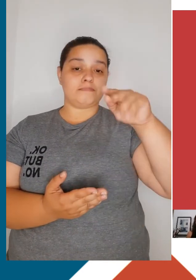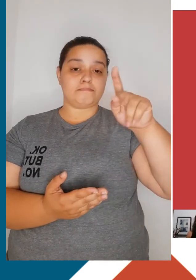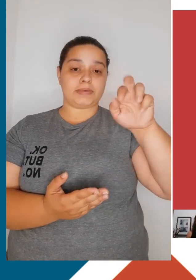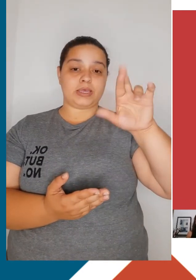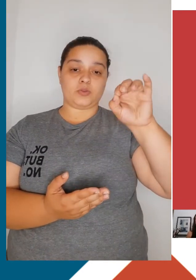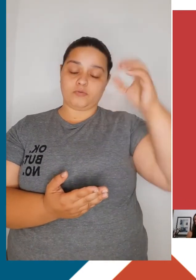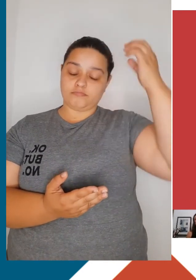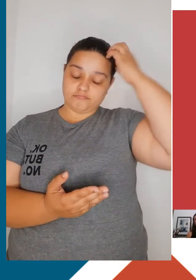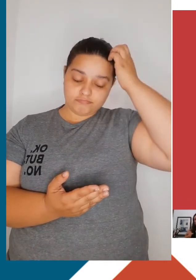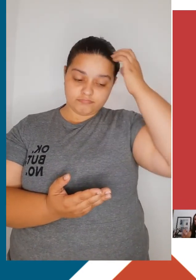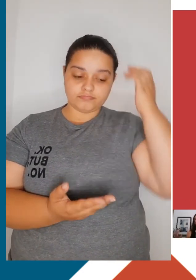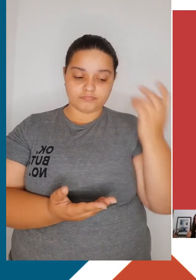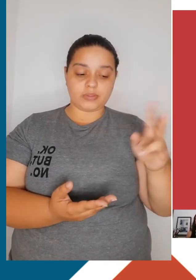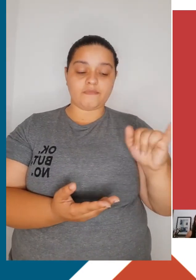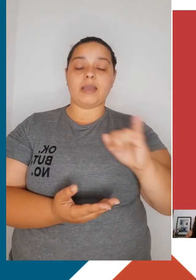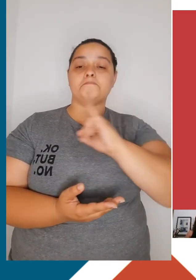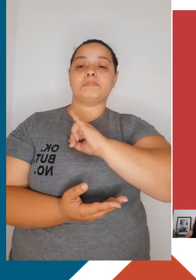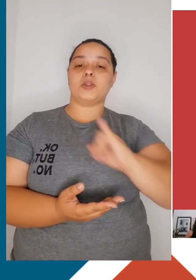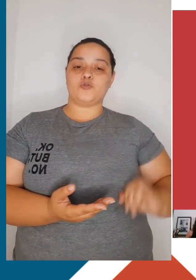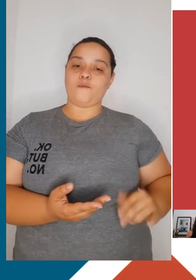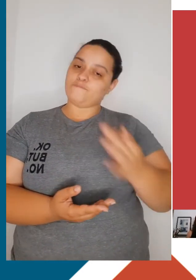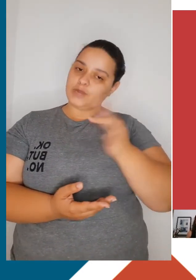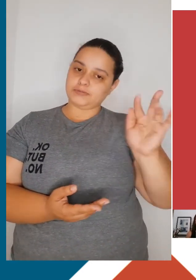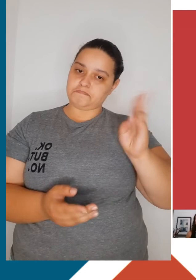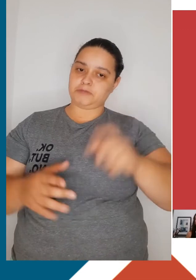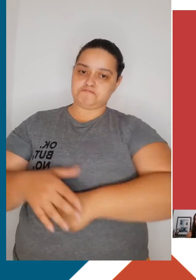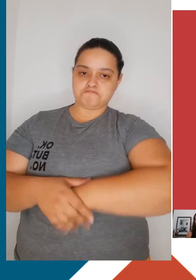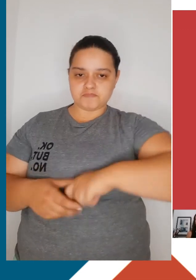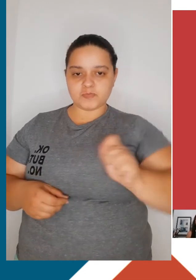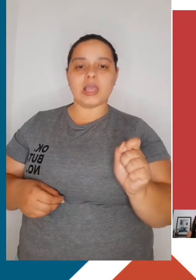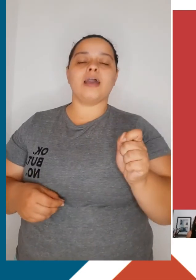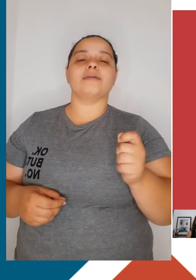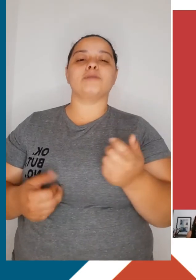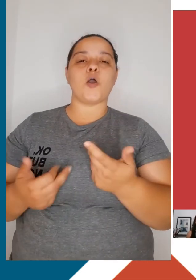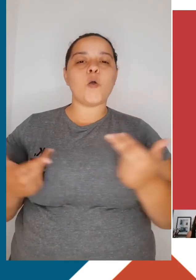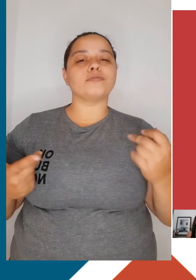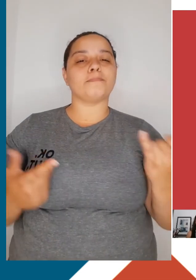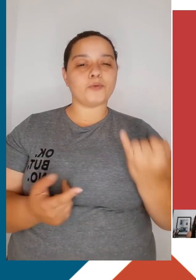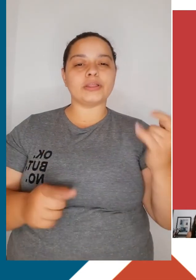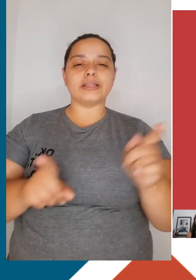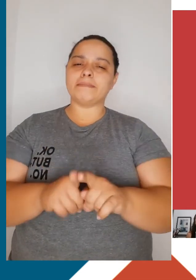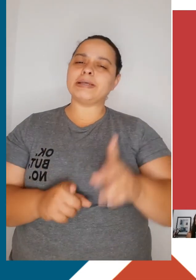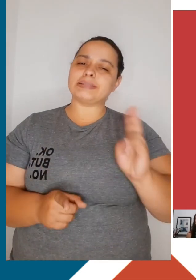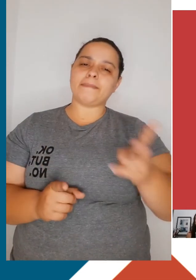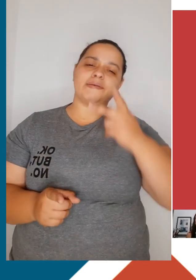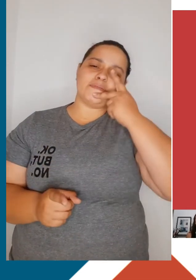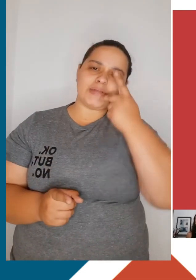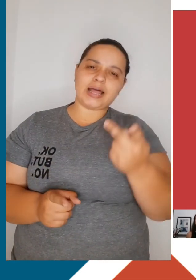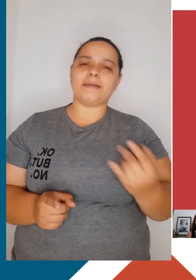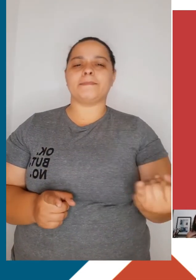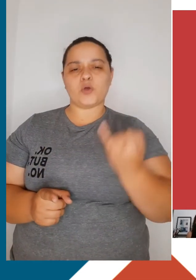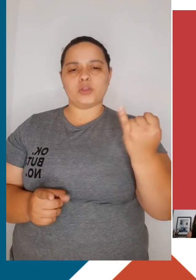até 1815, vai ser imperador da França. Um elemento muito importante do período napoleônico, que é sempre